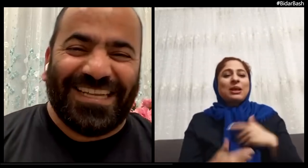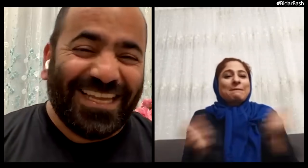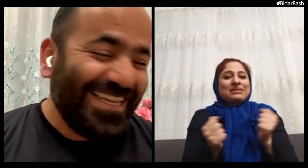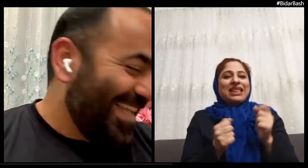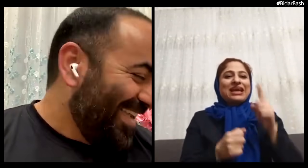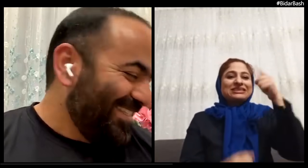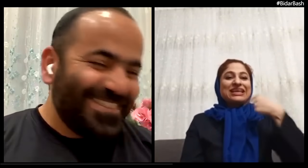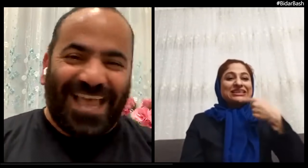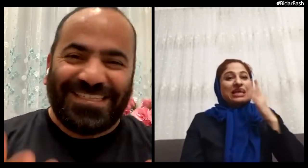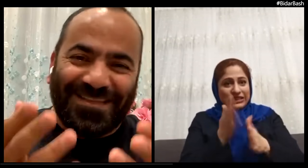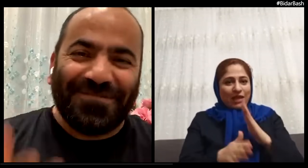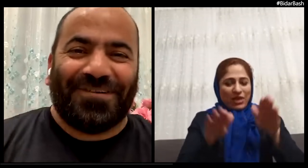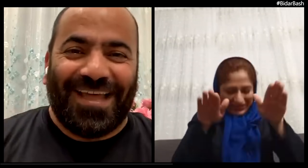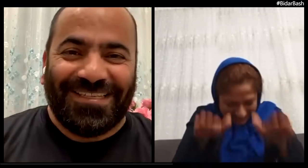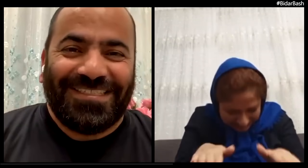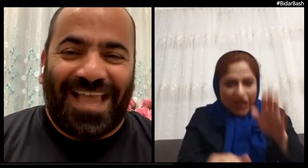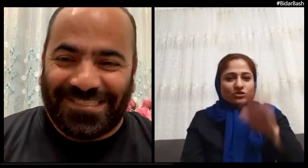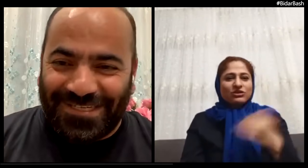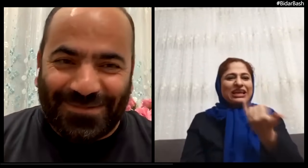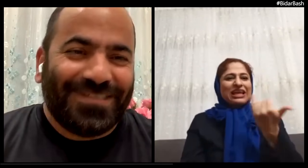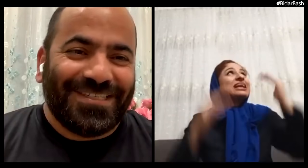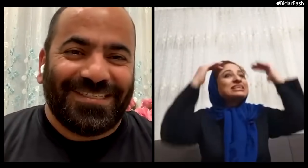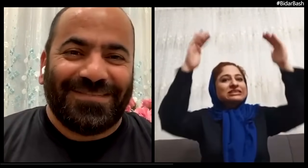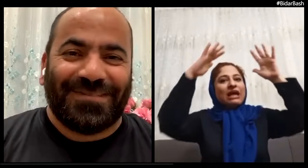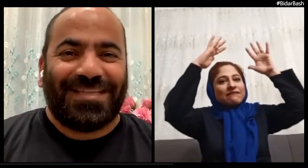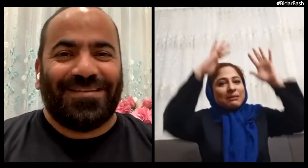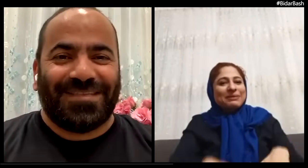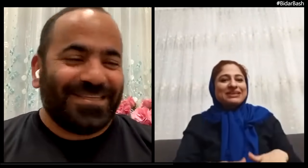ذکر سجده میکنن، سجده